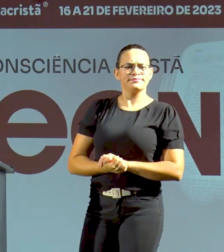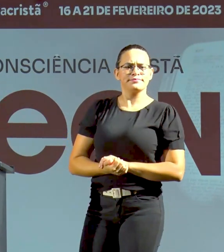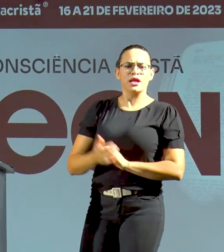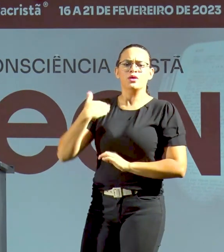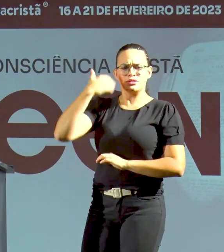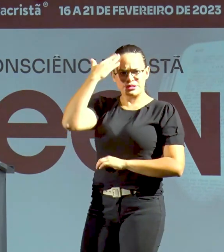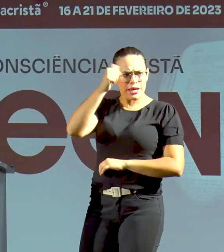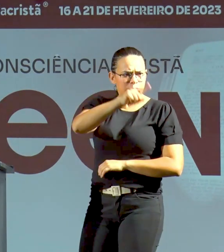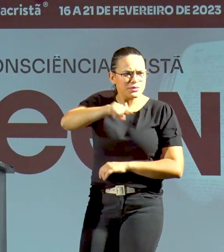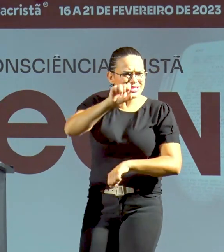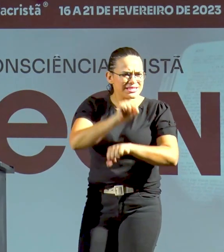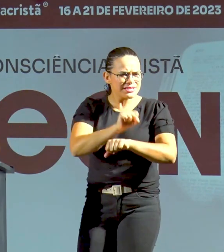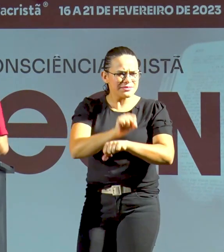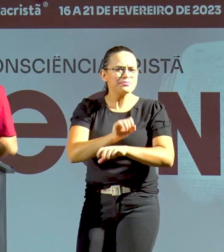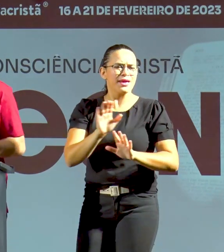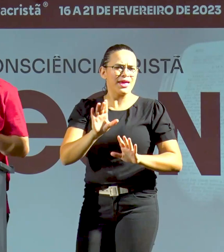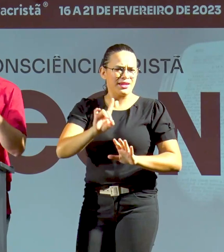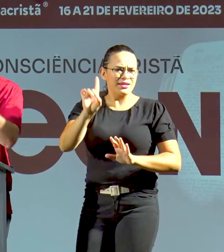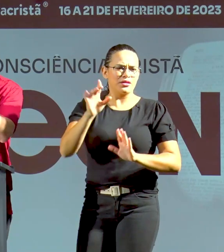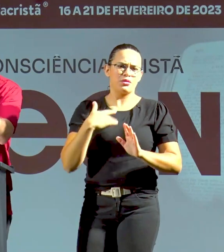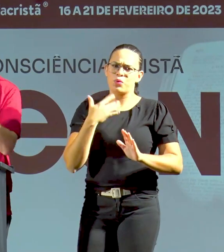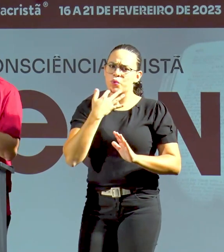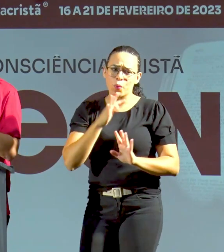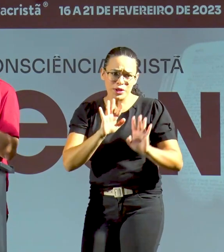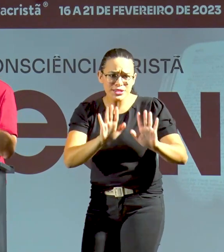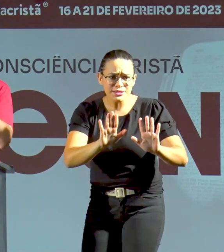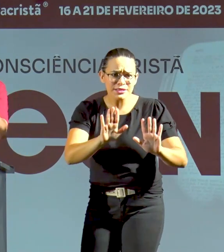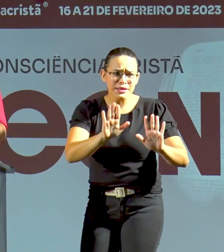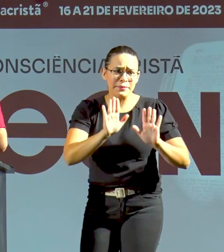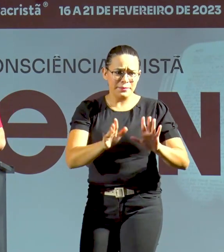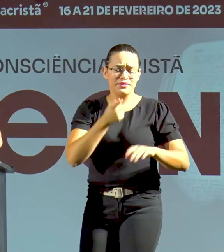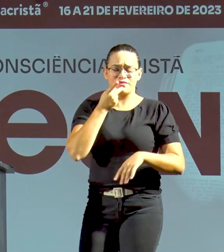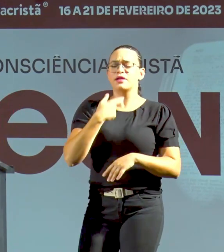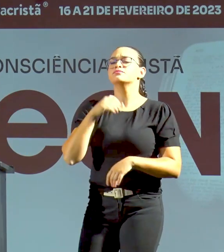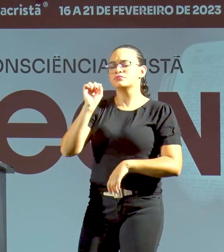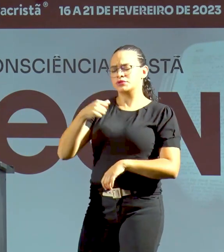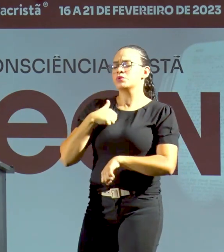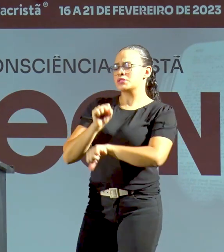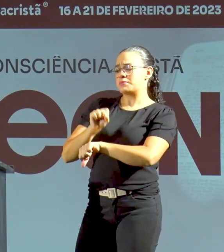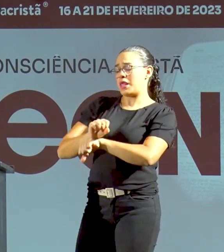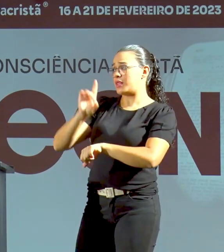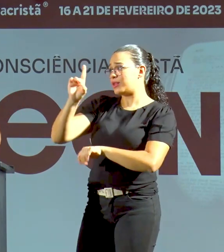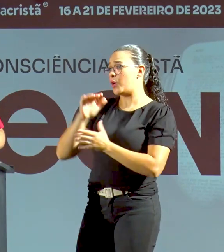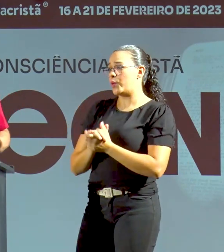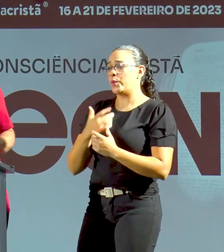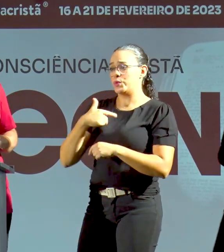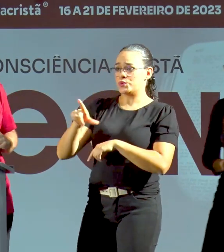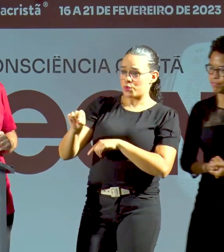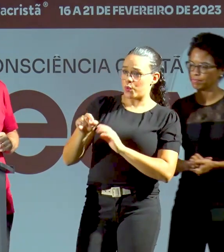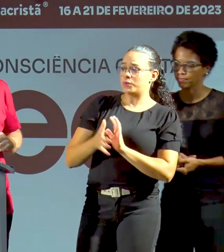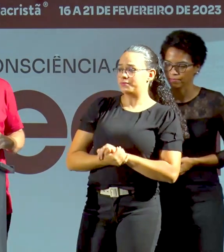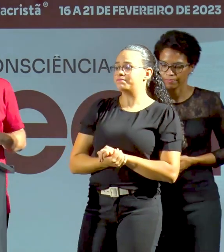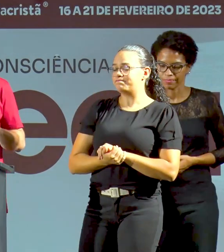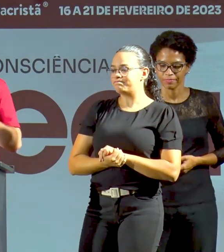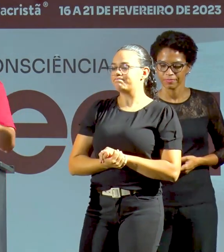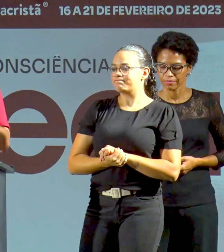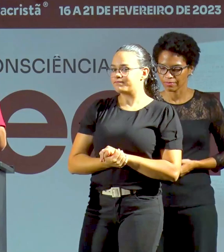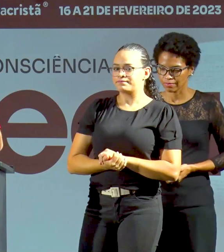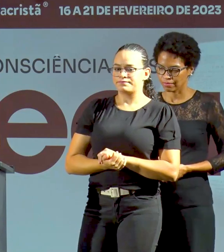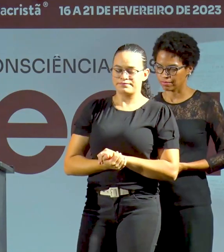que realmente falou que tá esperando nada e conheço um monte eu tô esperando sim tô esperando em Deus Tomei essa decisão